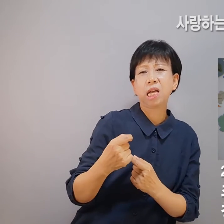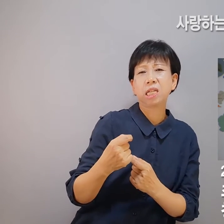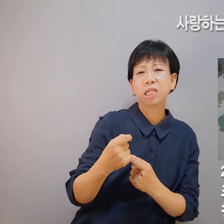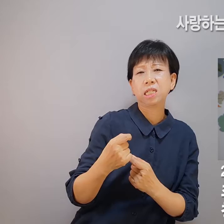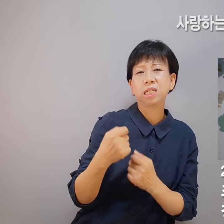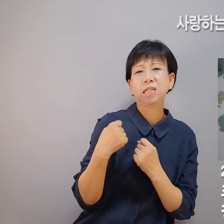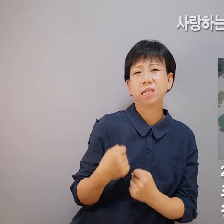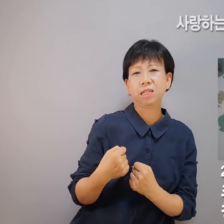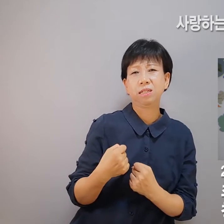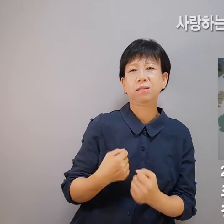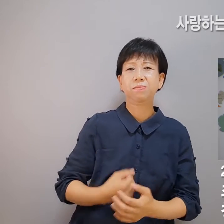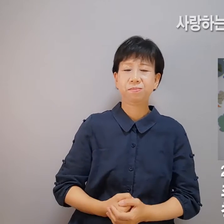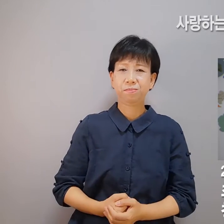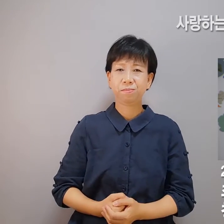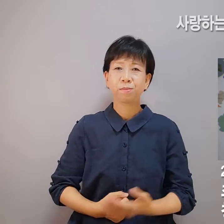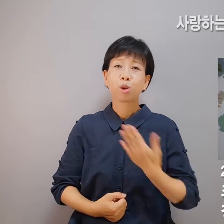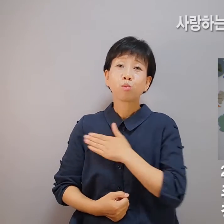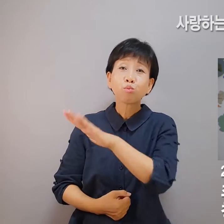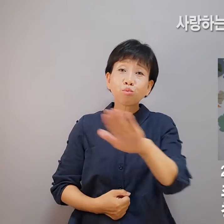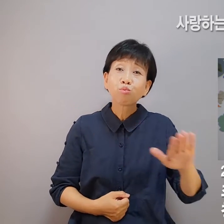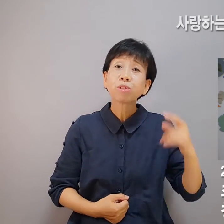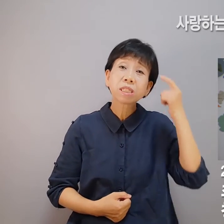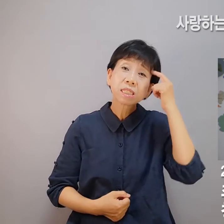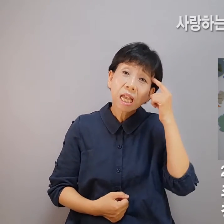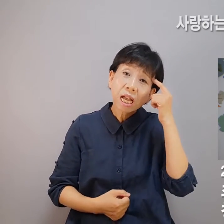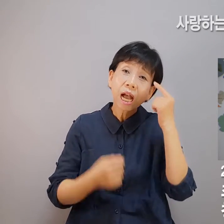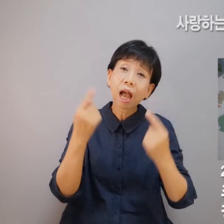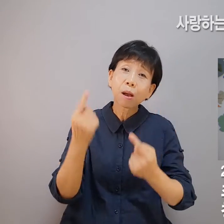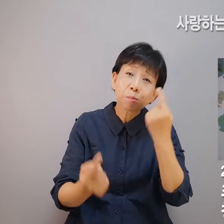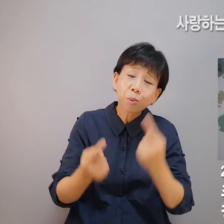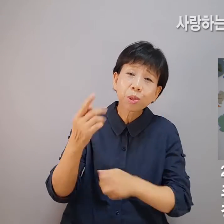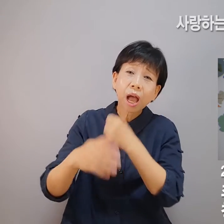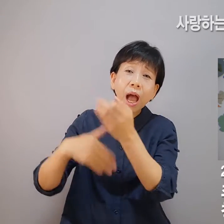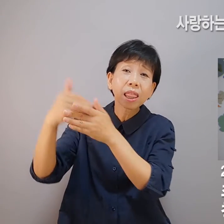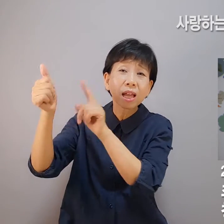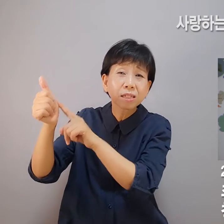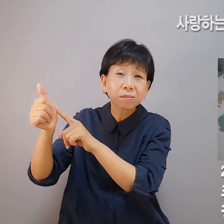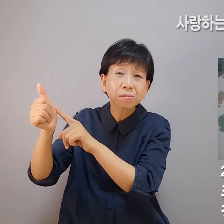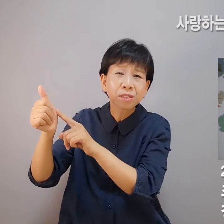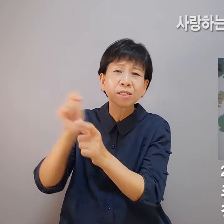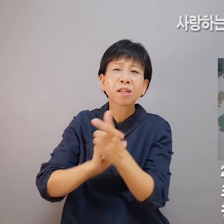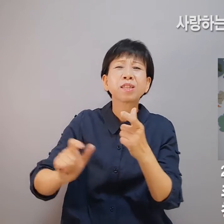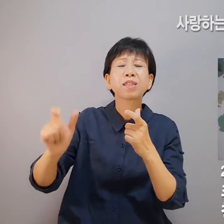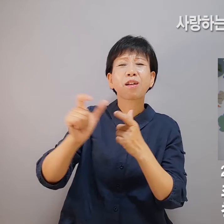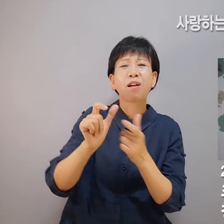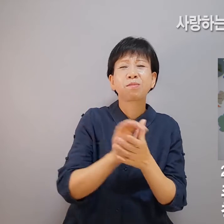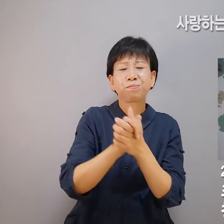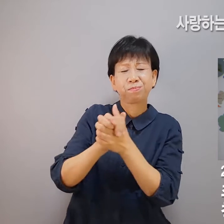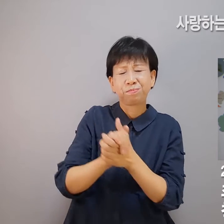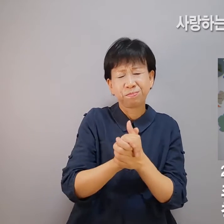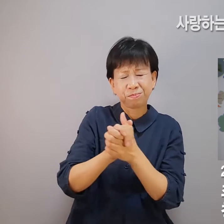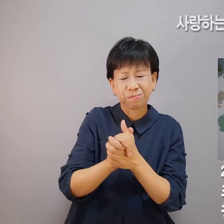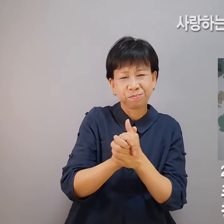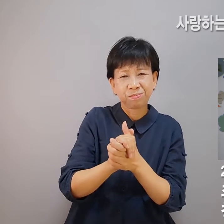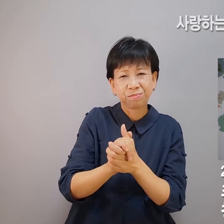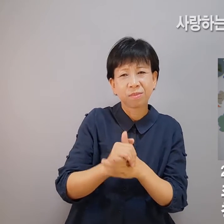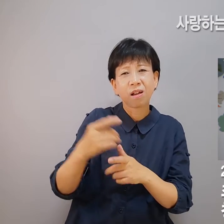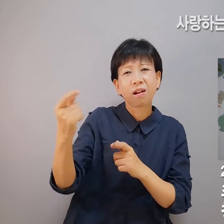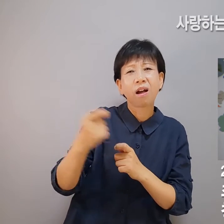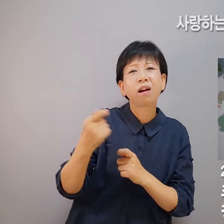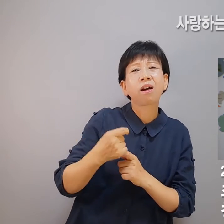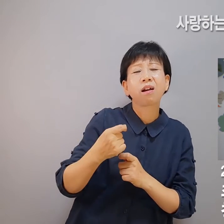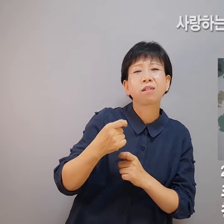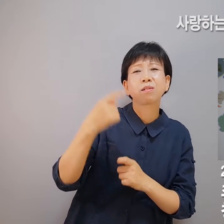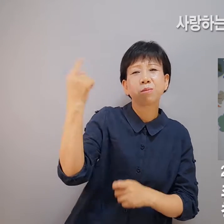것보다 훨씬 내밀하게 다가오시는 하나님이십니다. 안타까운